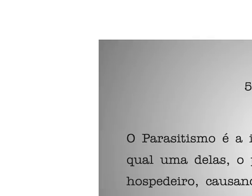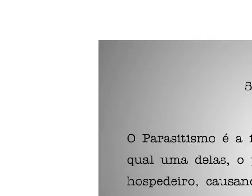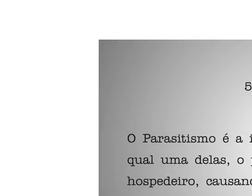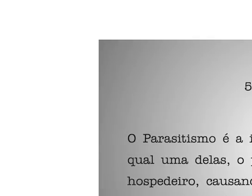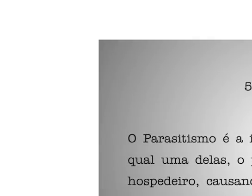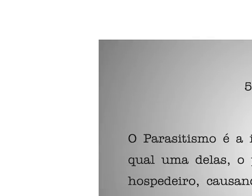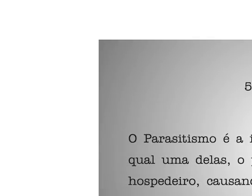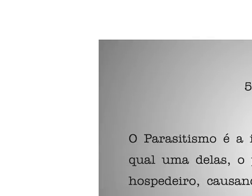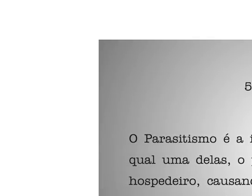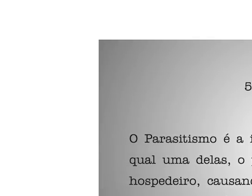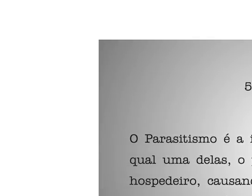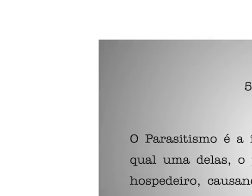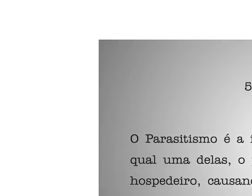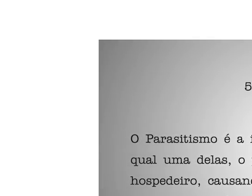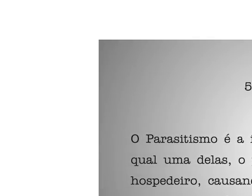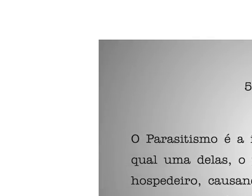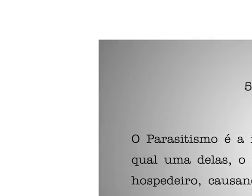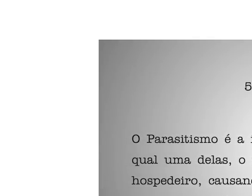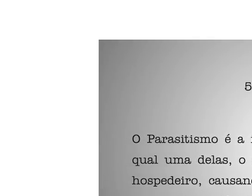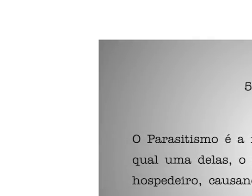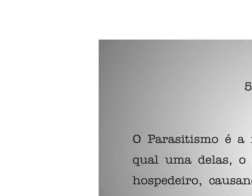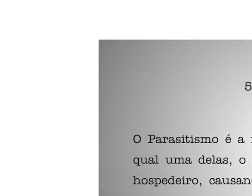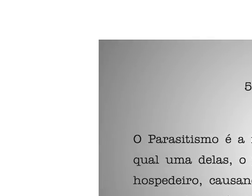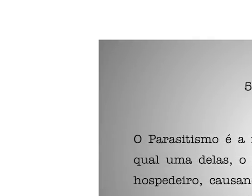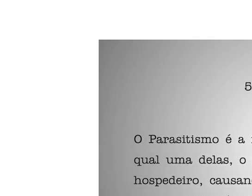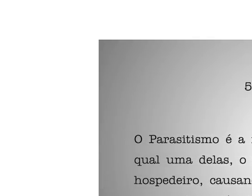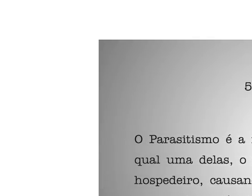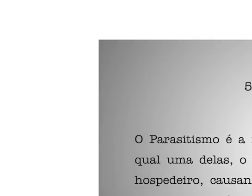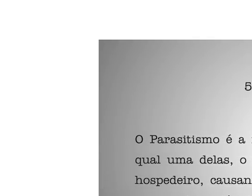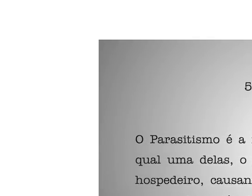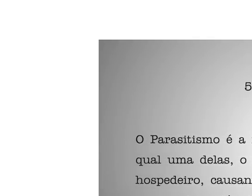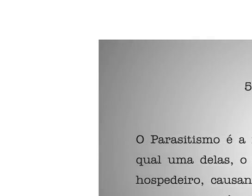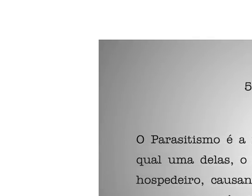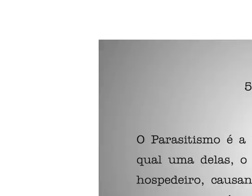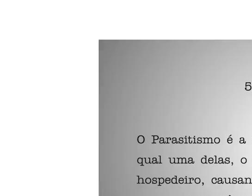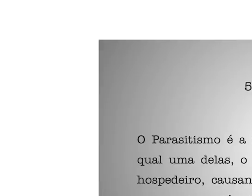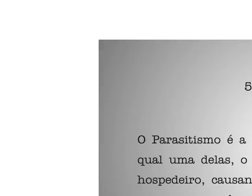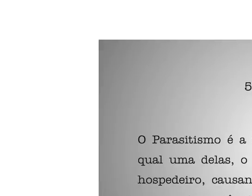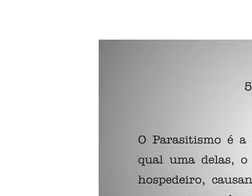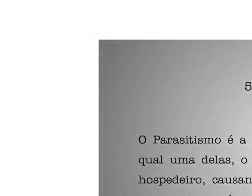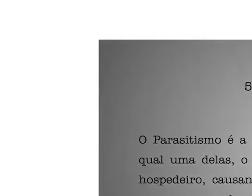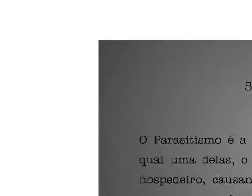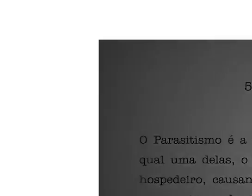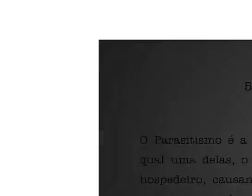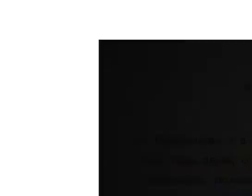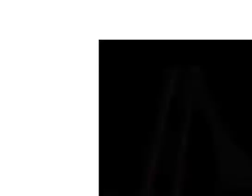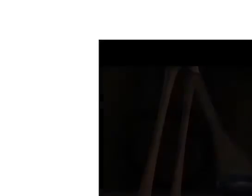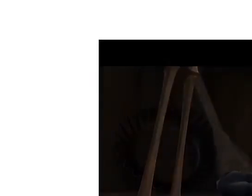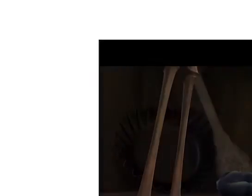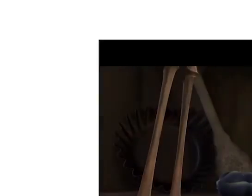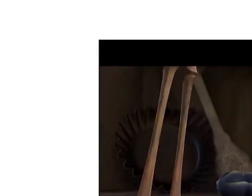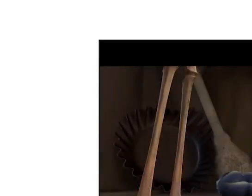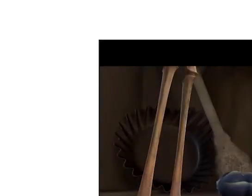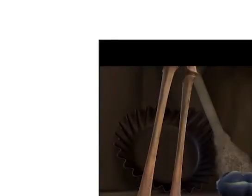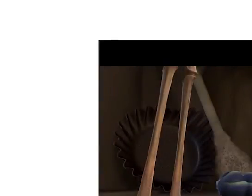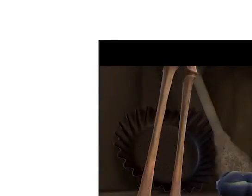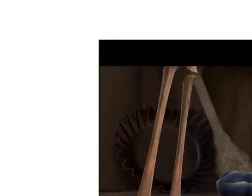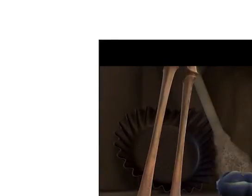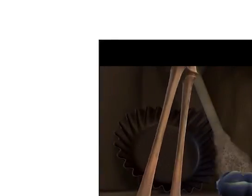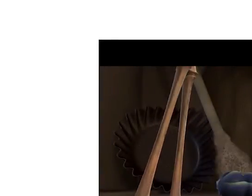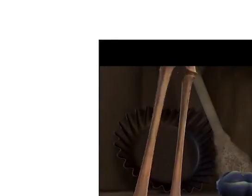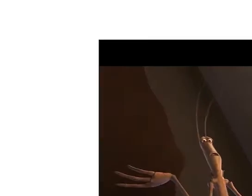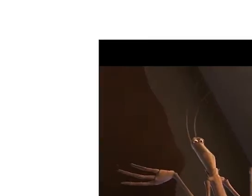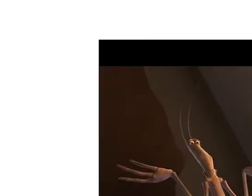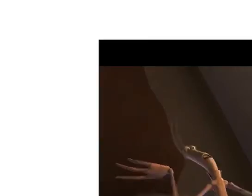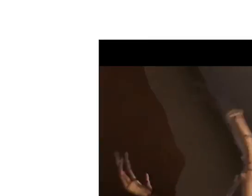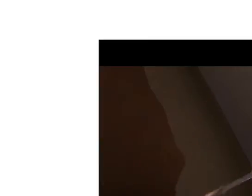No filme Vida de Inseto, a gente observa relações parasitárias.